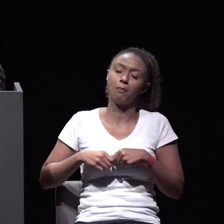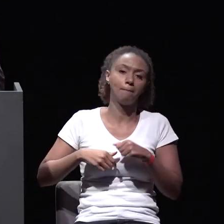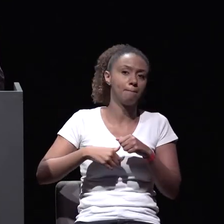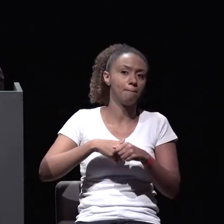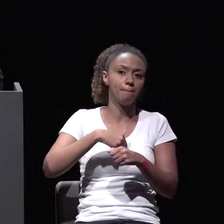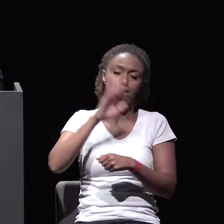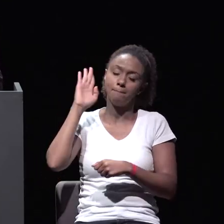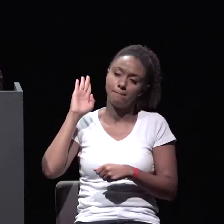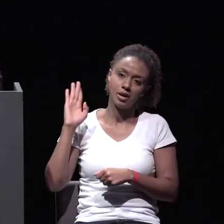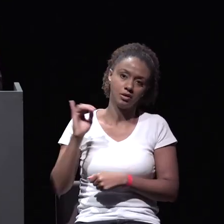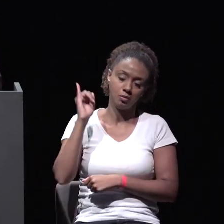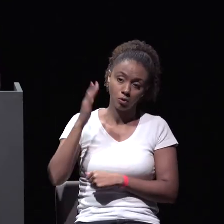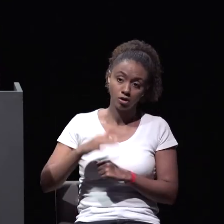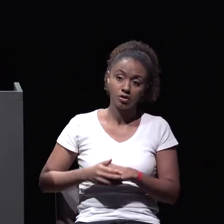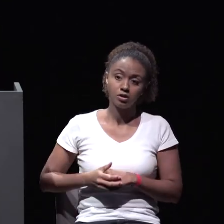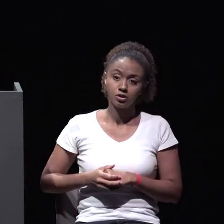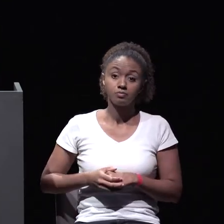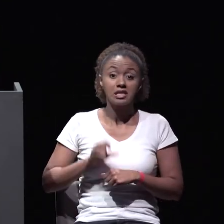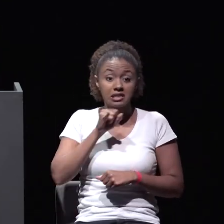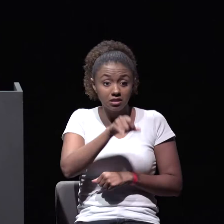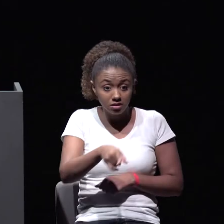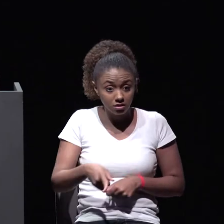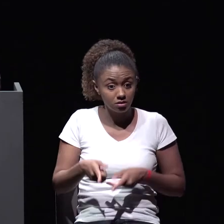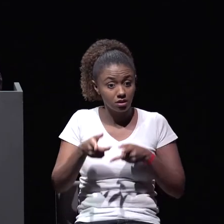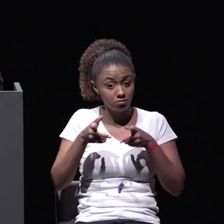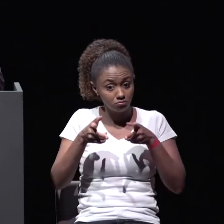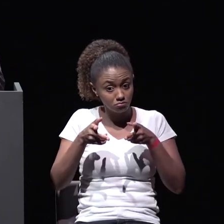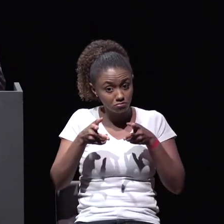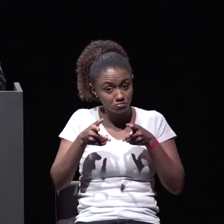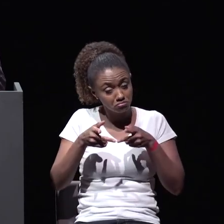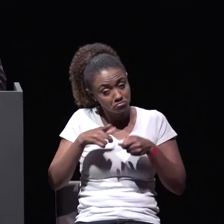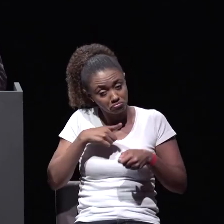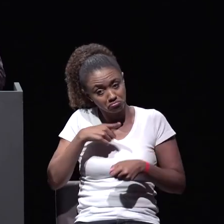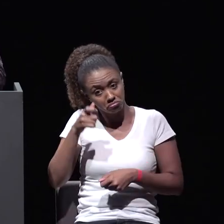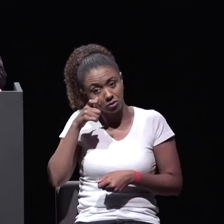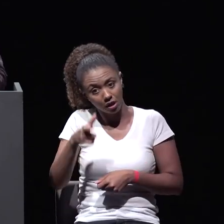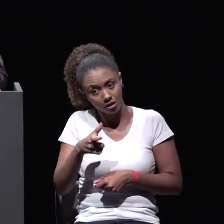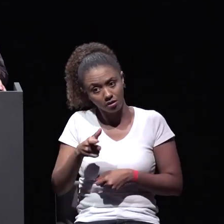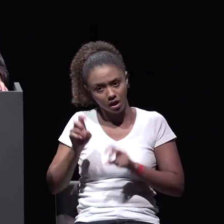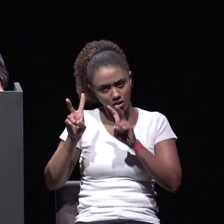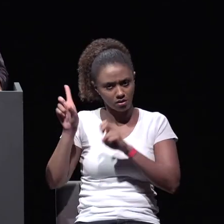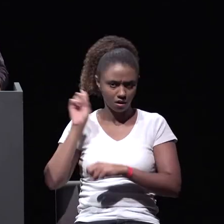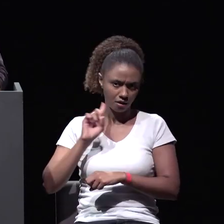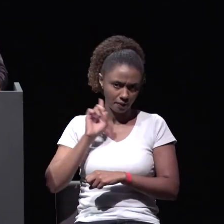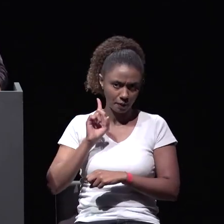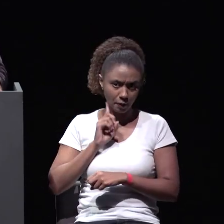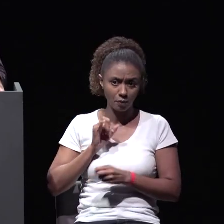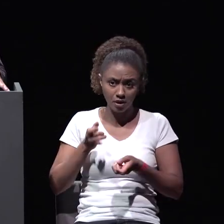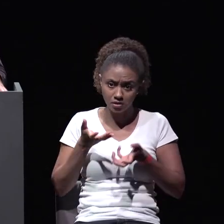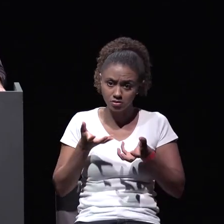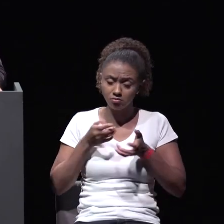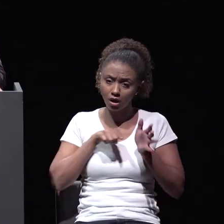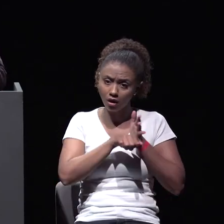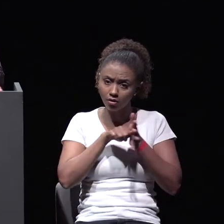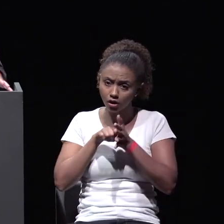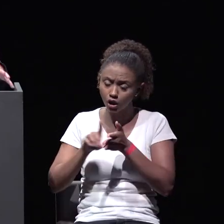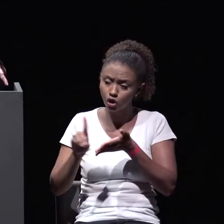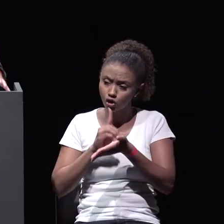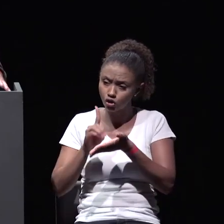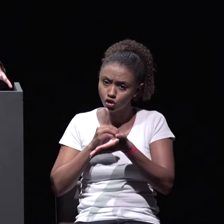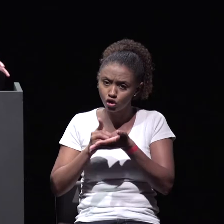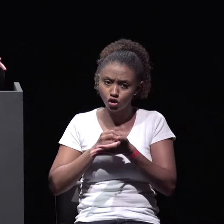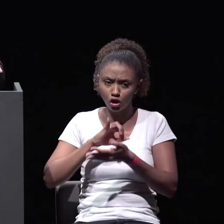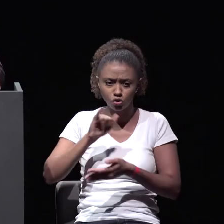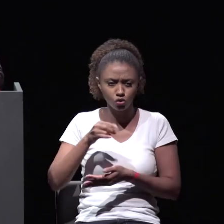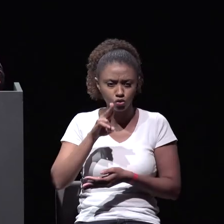sempre aconselho também a quem se interessar pela pesquisa sobre minas gerais ao verificar ao consultar o dicionário da judith martins é uma obra